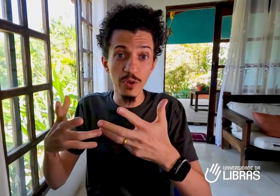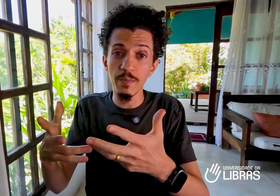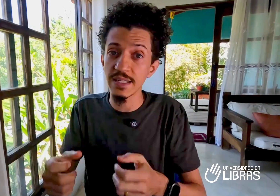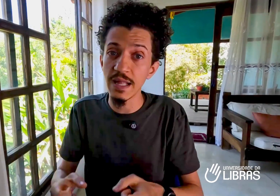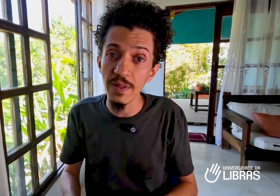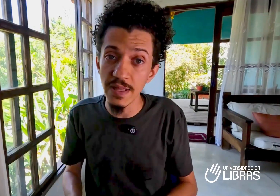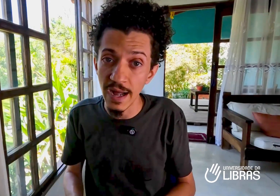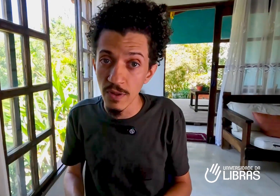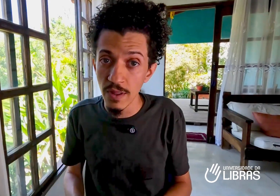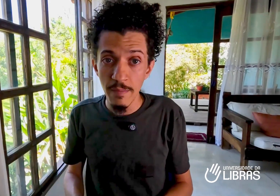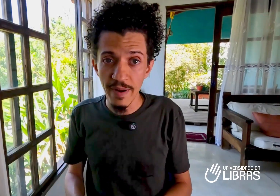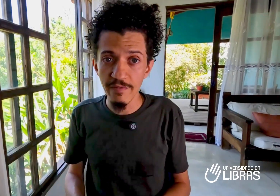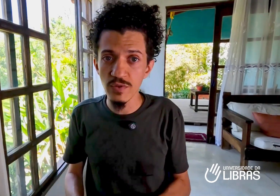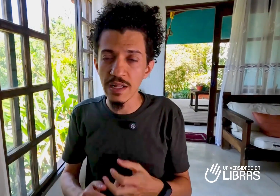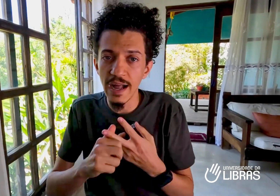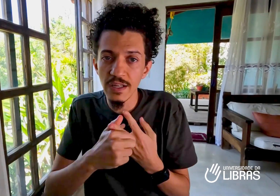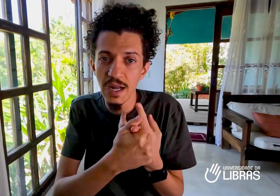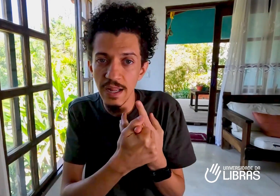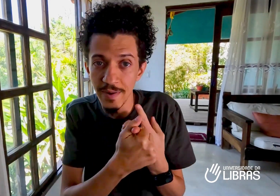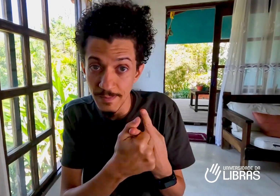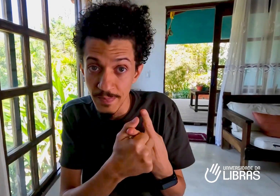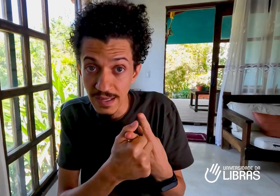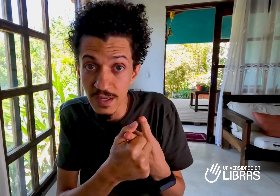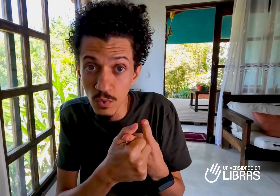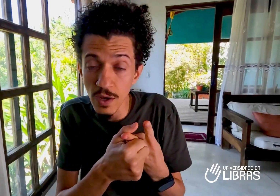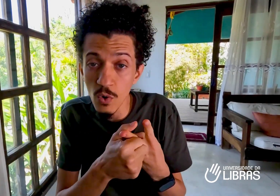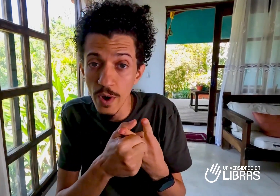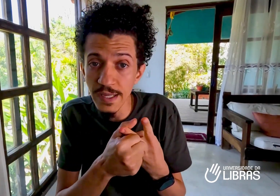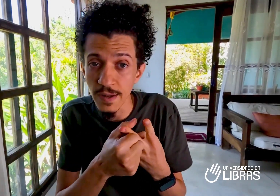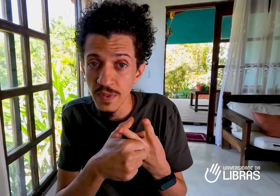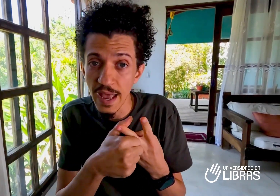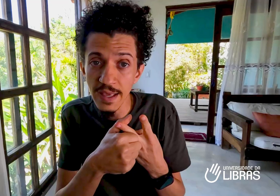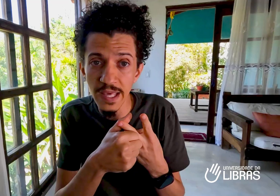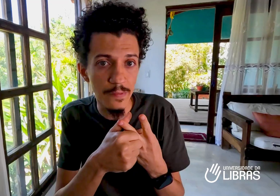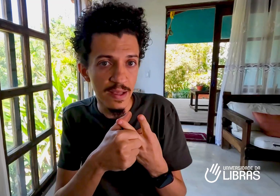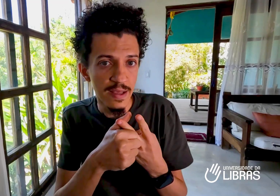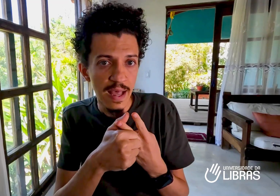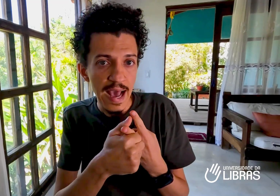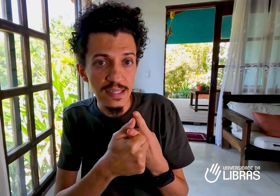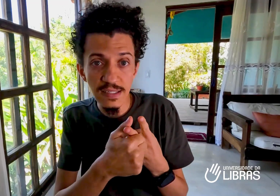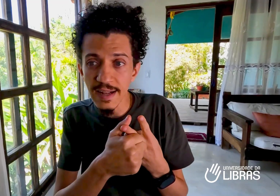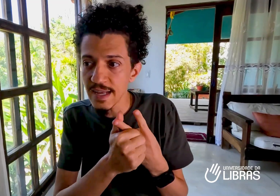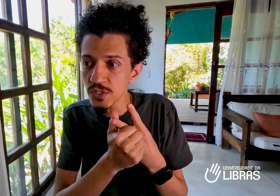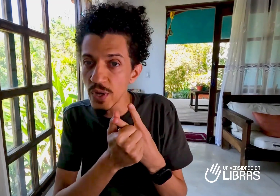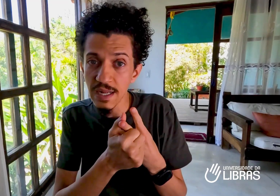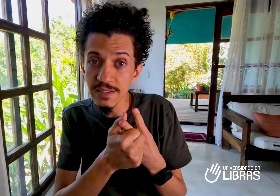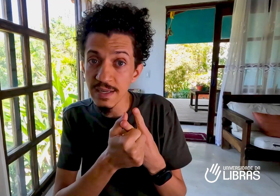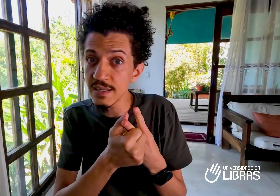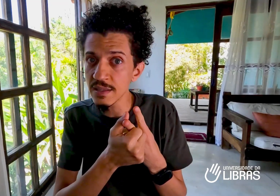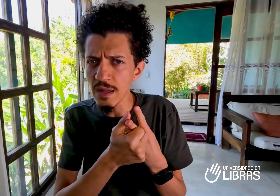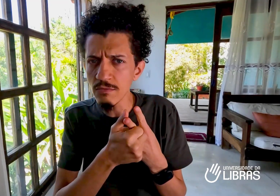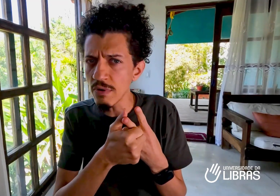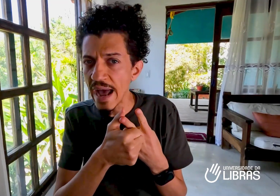mais adaptado para a visualidade da Libras. A segunda coisa é que essas sinalizações elas têm que ser tão naturais e